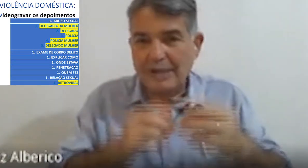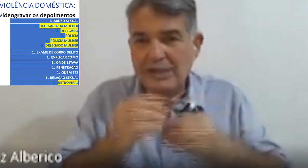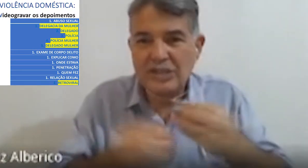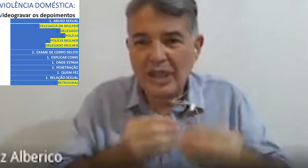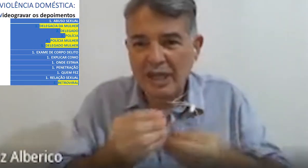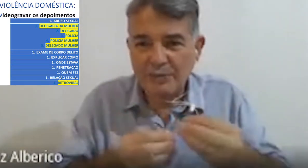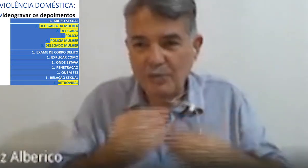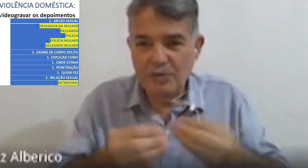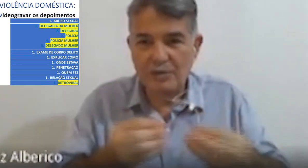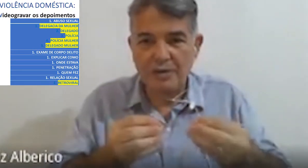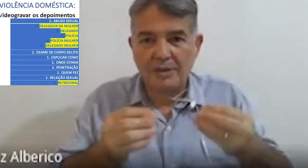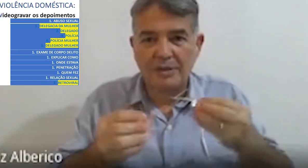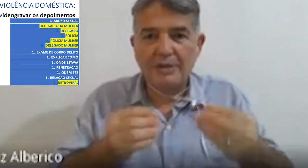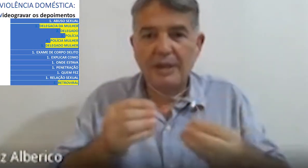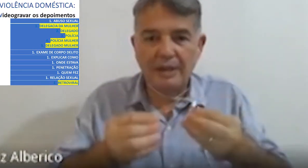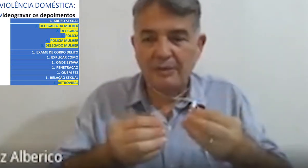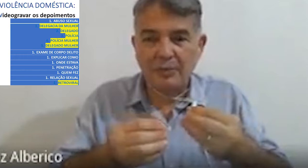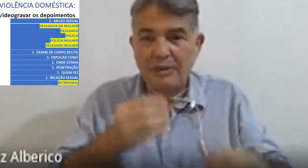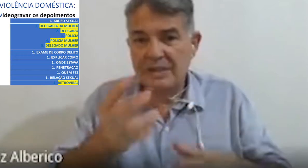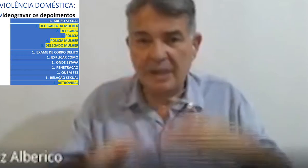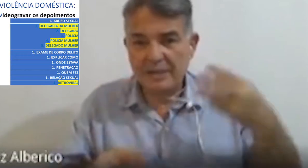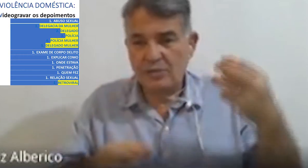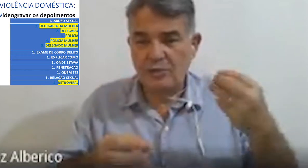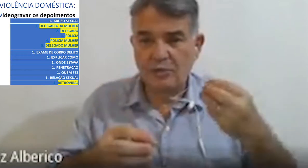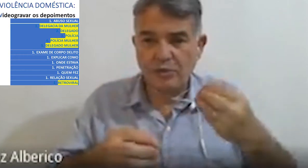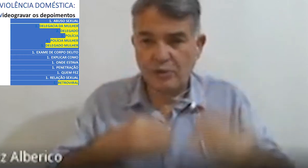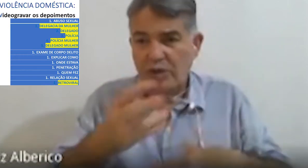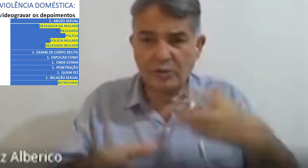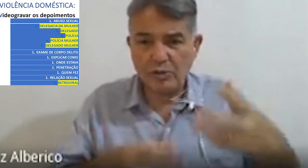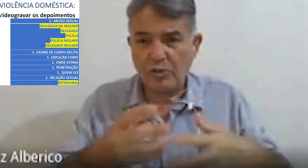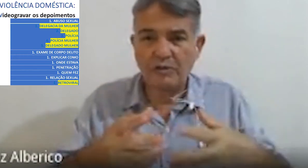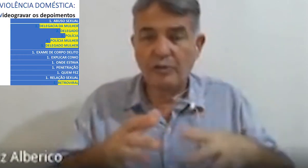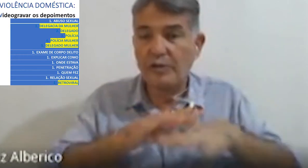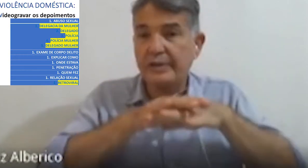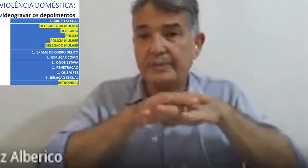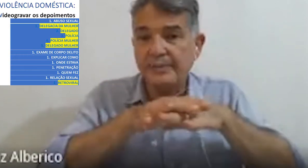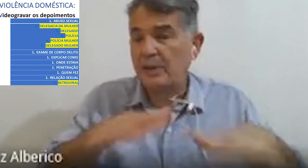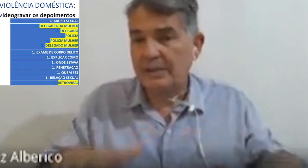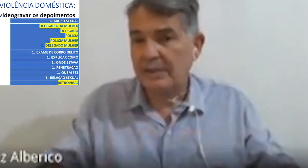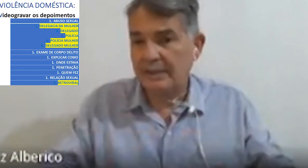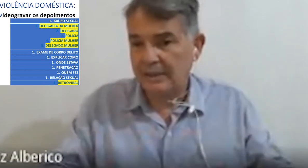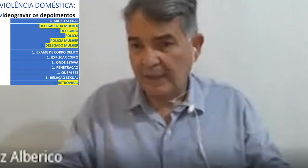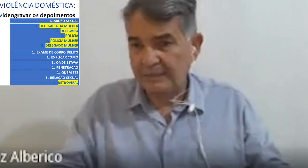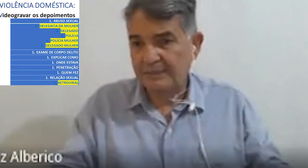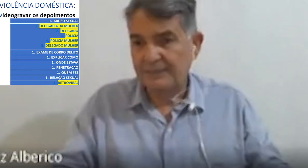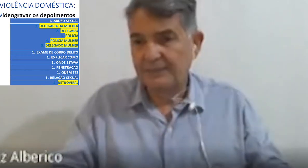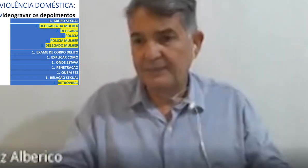Esses termos policiais ou jurídicos ou o que for, não adianta entrar